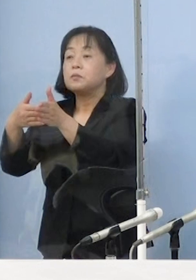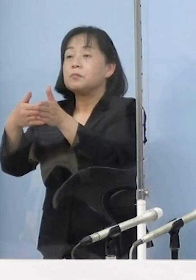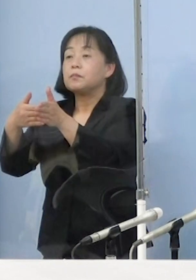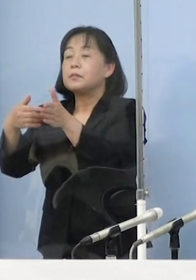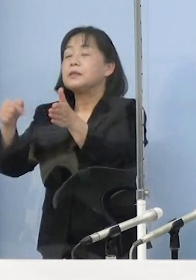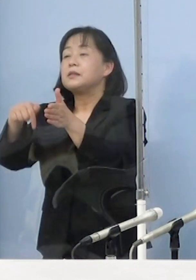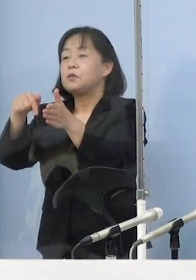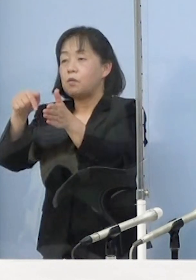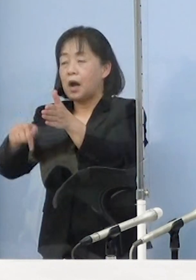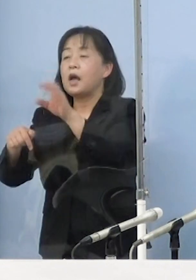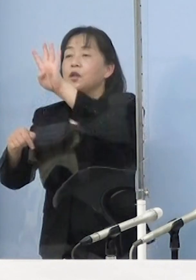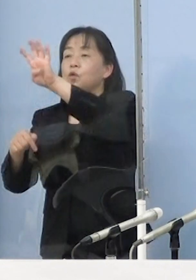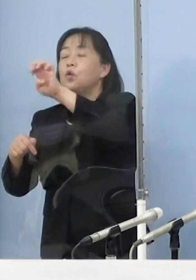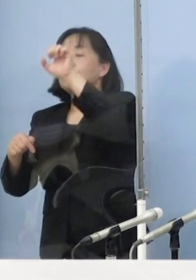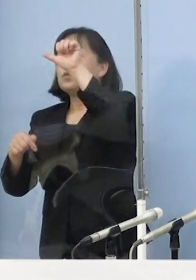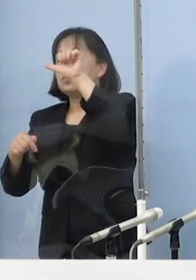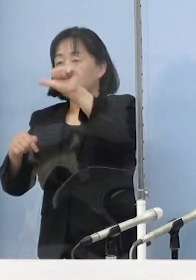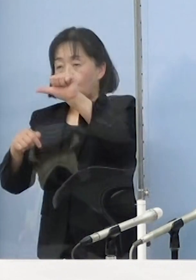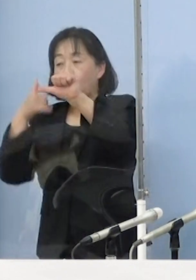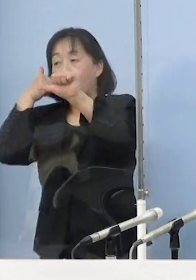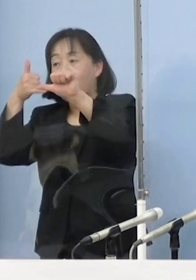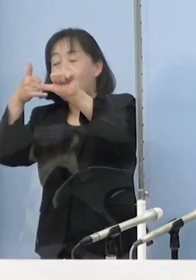45回線、これから